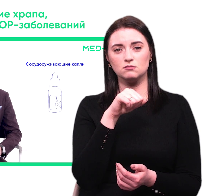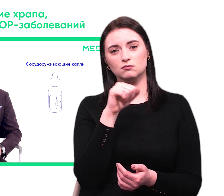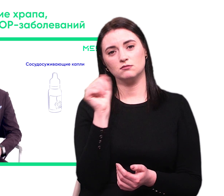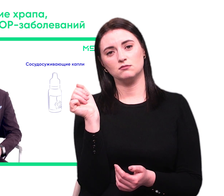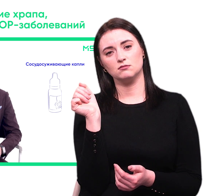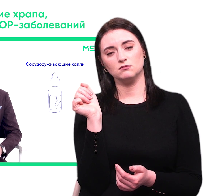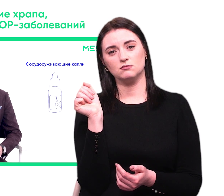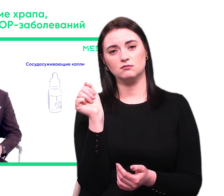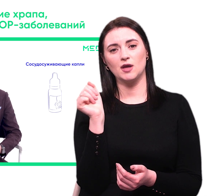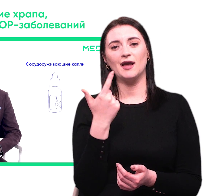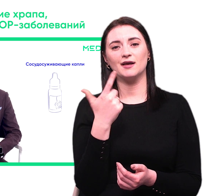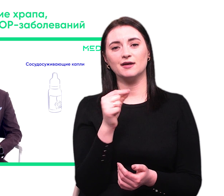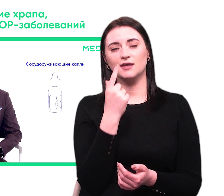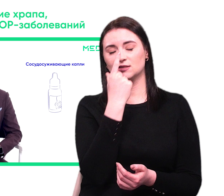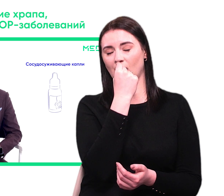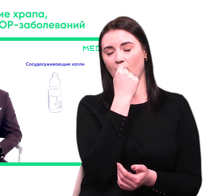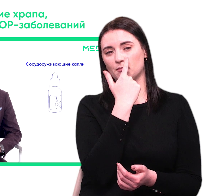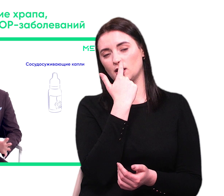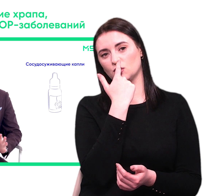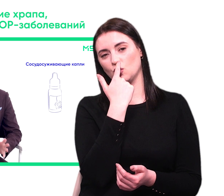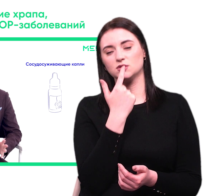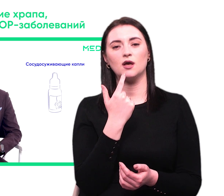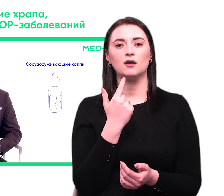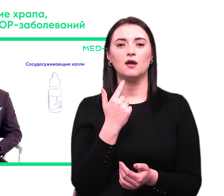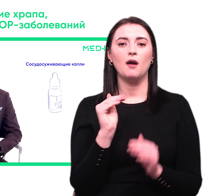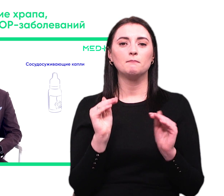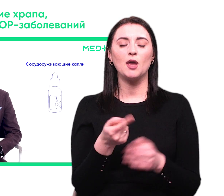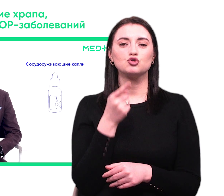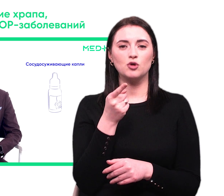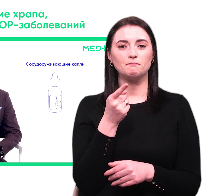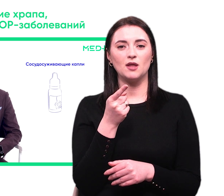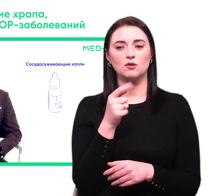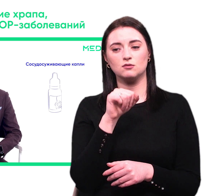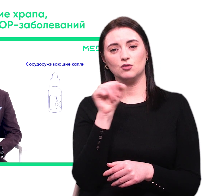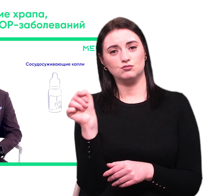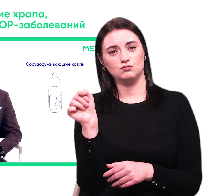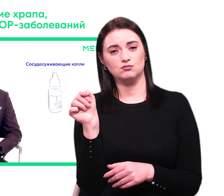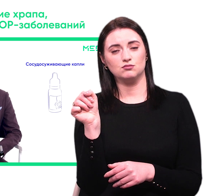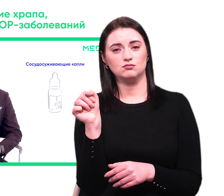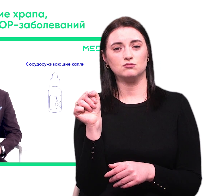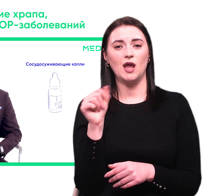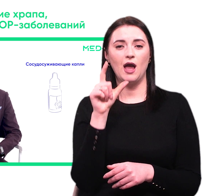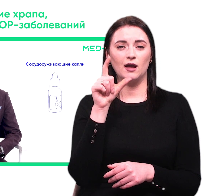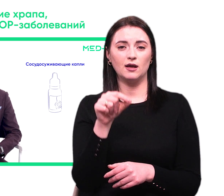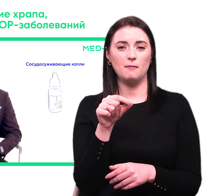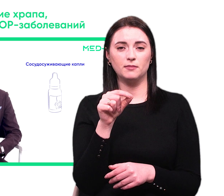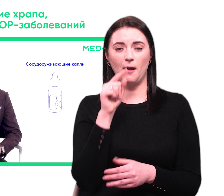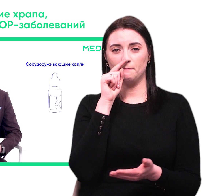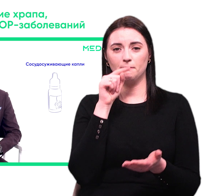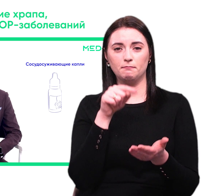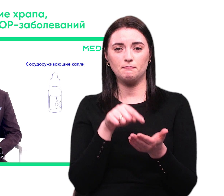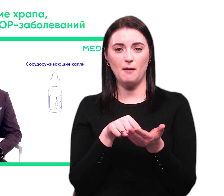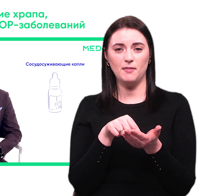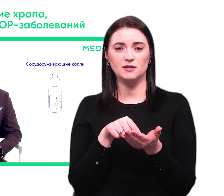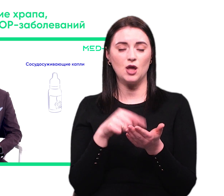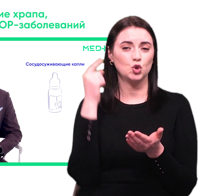сторону, где вы закапали нос, меньше минуты подержать голову на стороне. Капля таким образом попадает в ложбинку